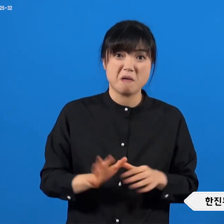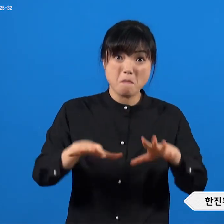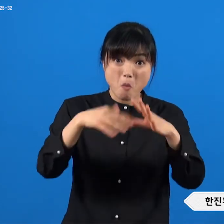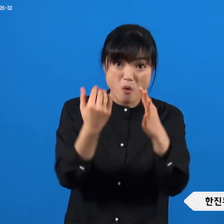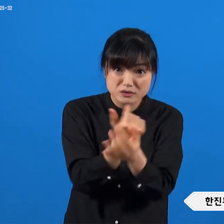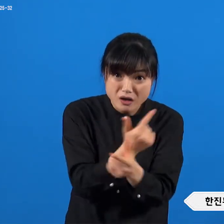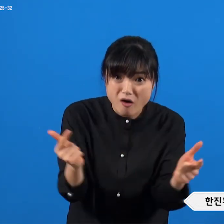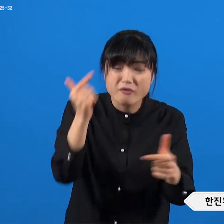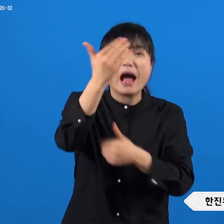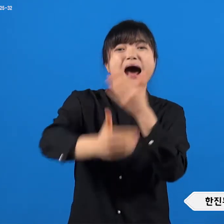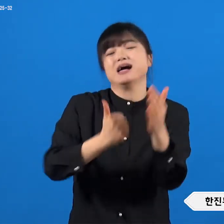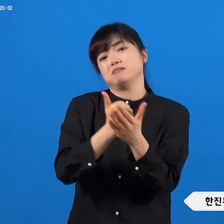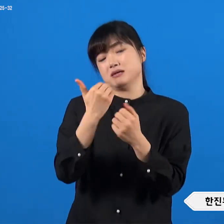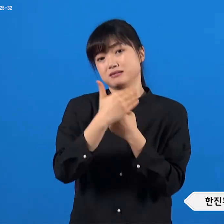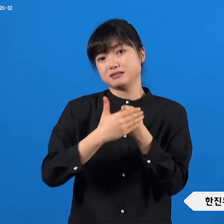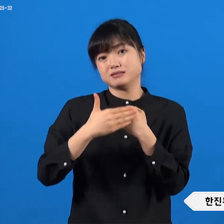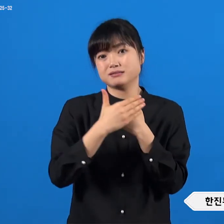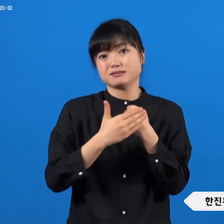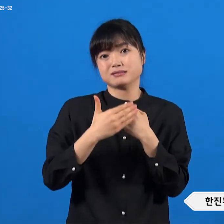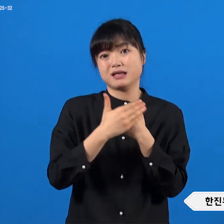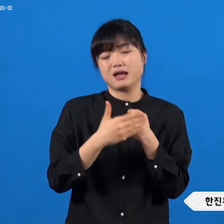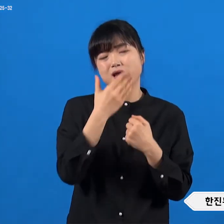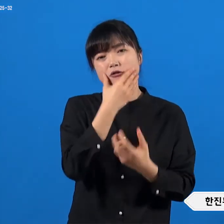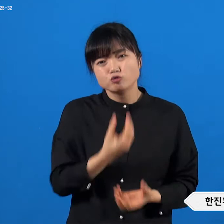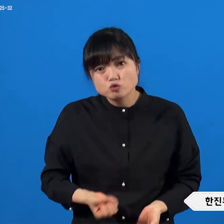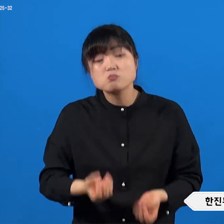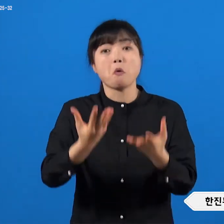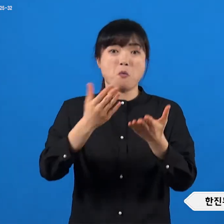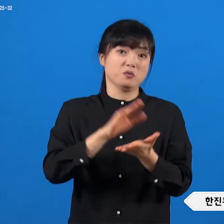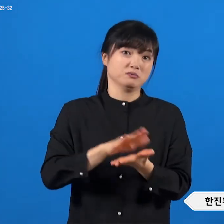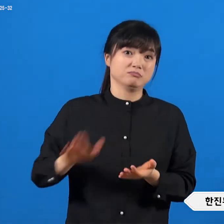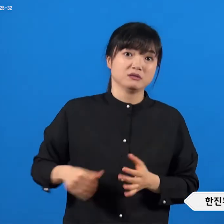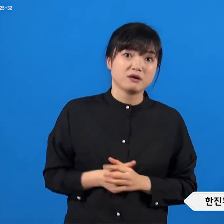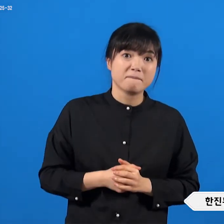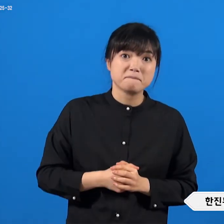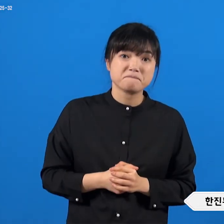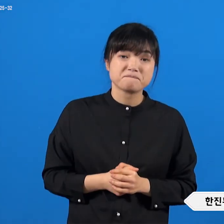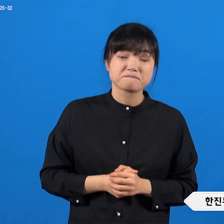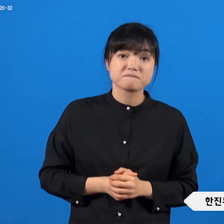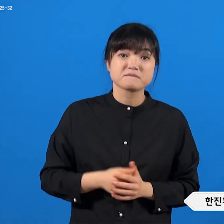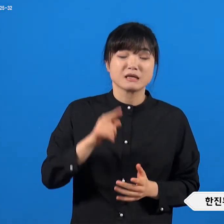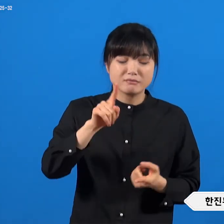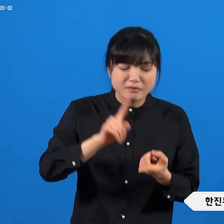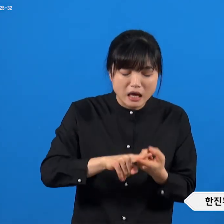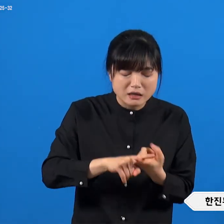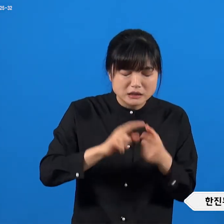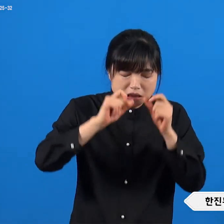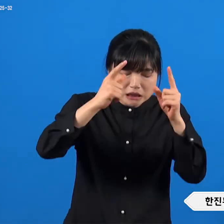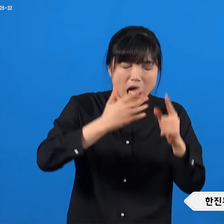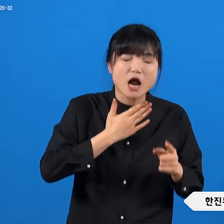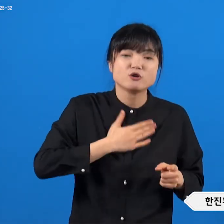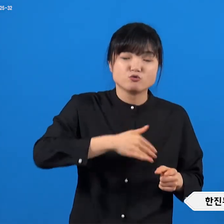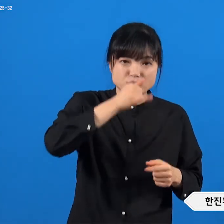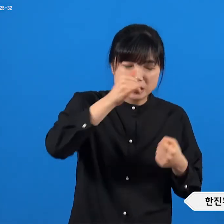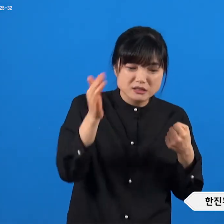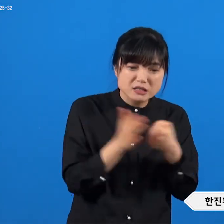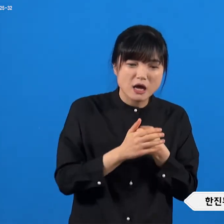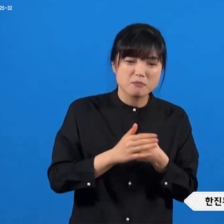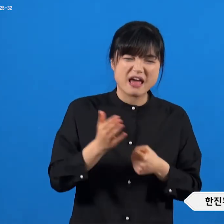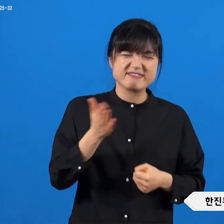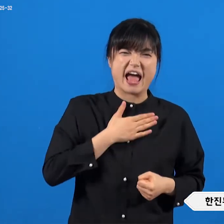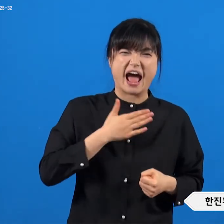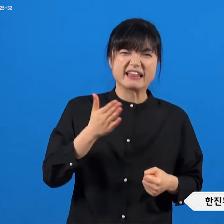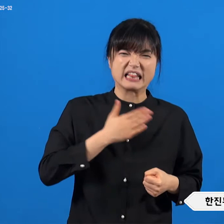모든 것이 하나님의 은혜고 하나님의 축복이었습니다. 그걸 아는데 인간